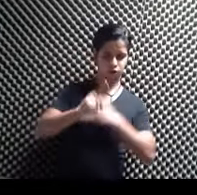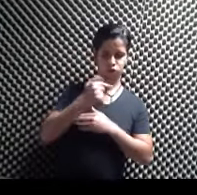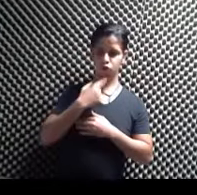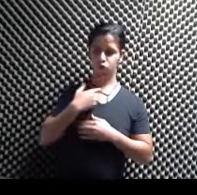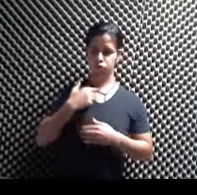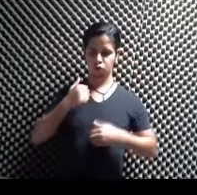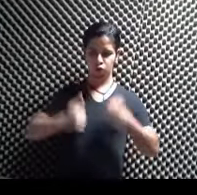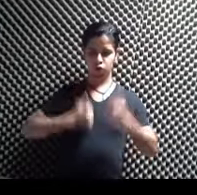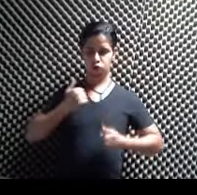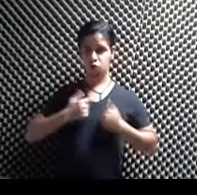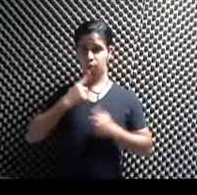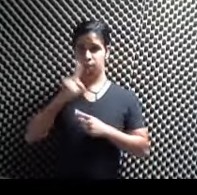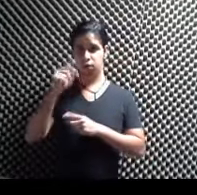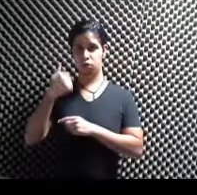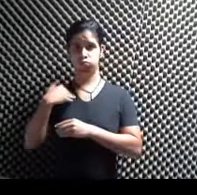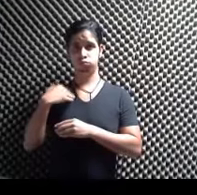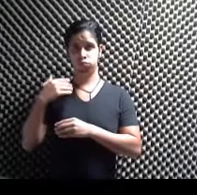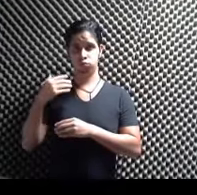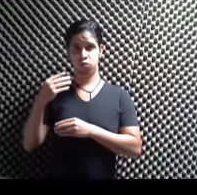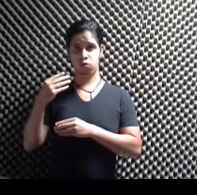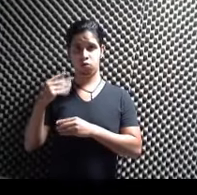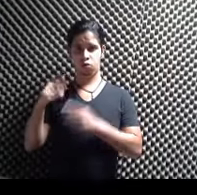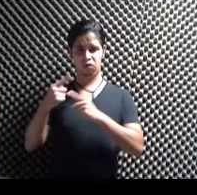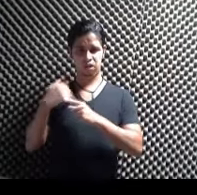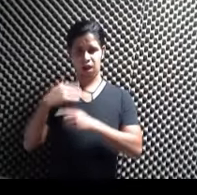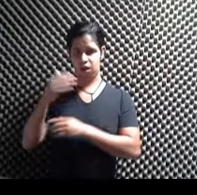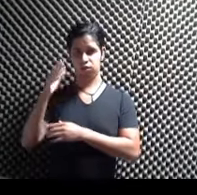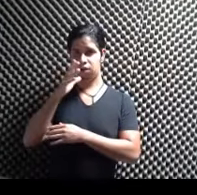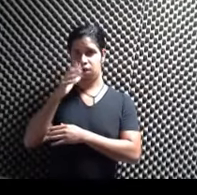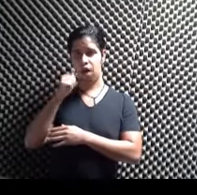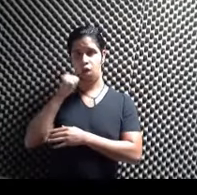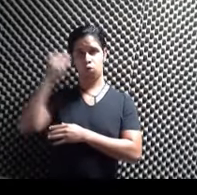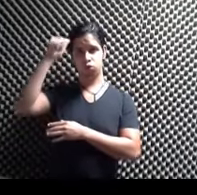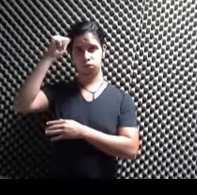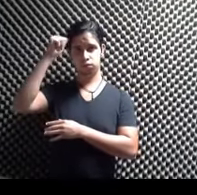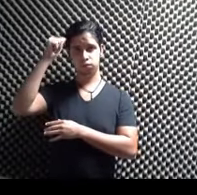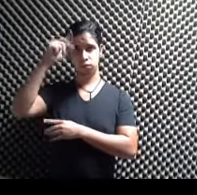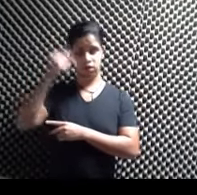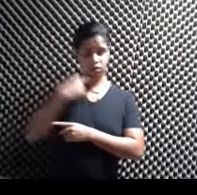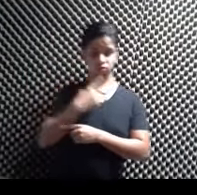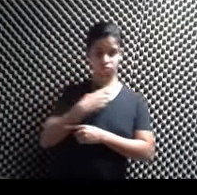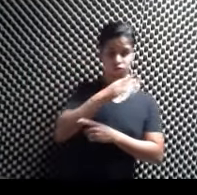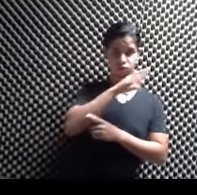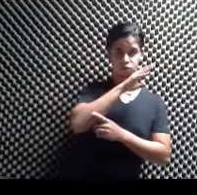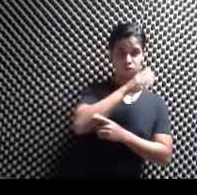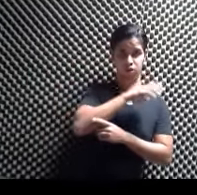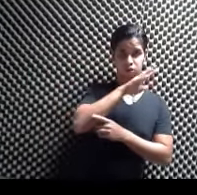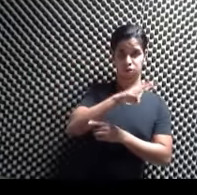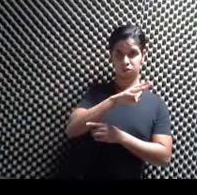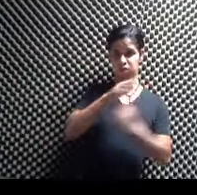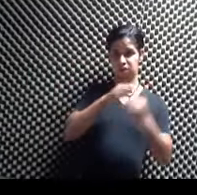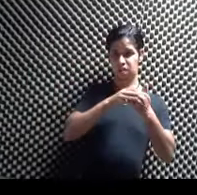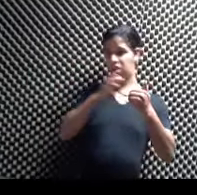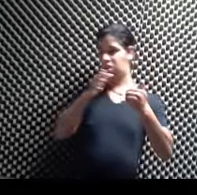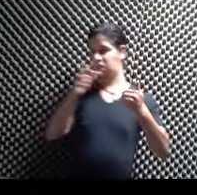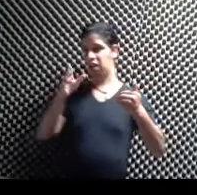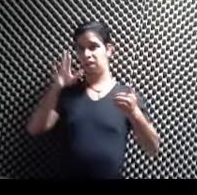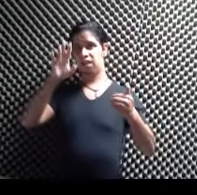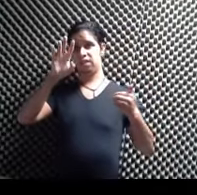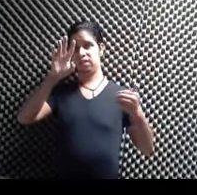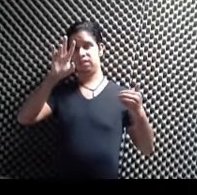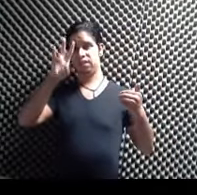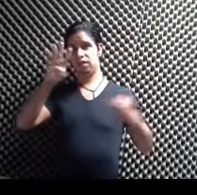Rafael, mucha gente lo ve, pero Don Rafael se casó a los 49 años y murió a los 74, o sea que vio una vida larga. Entonces, lo